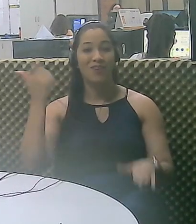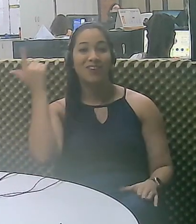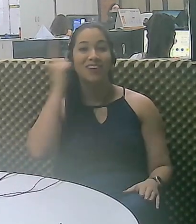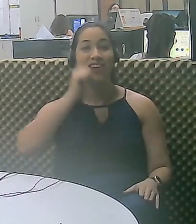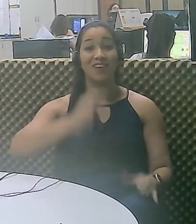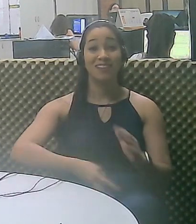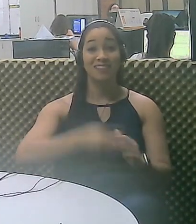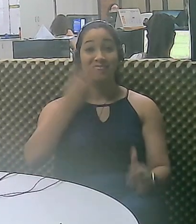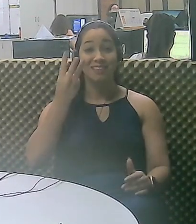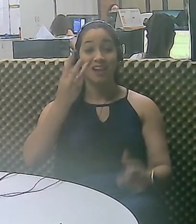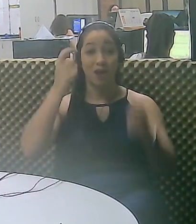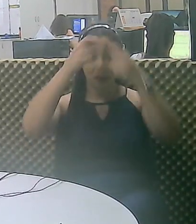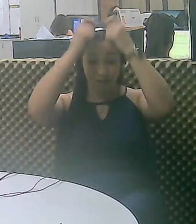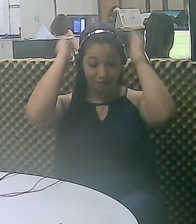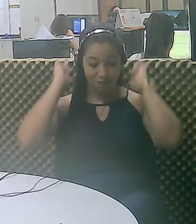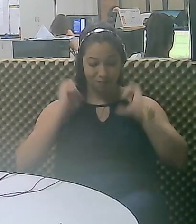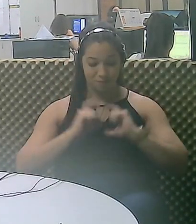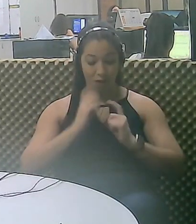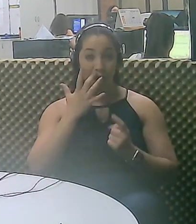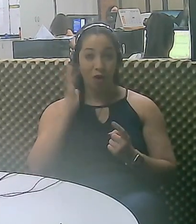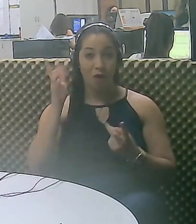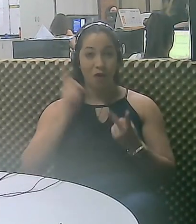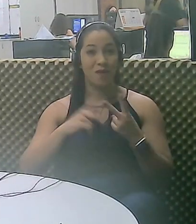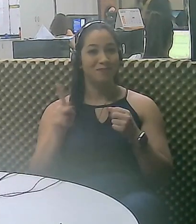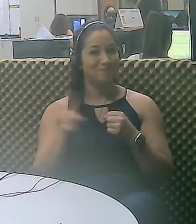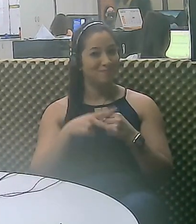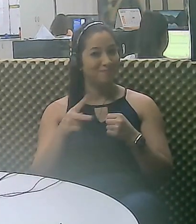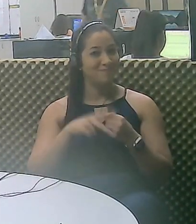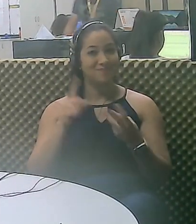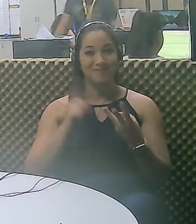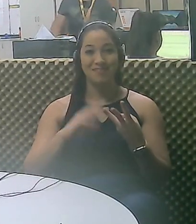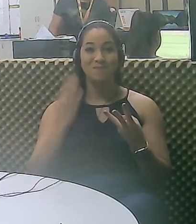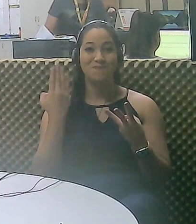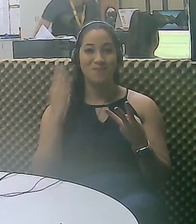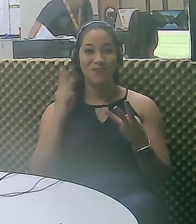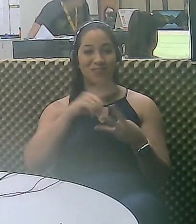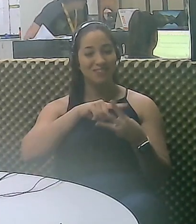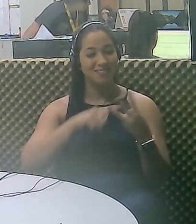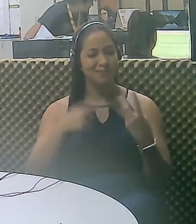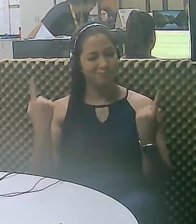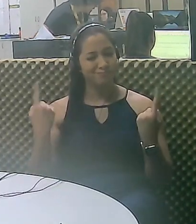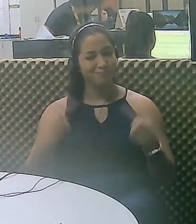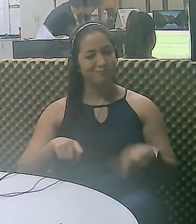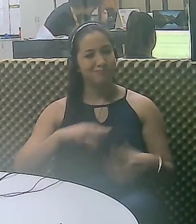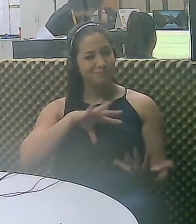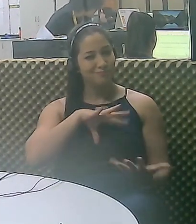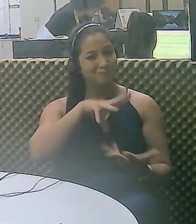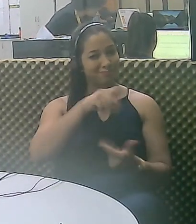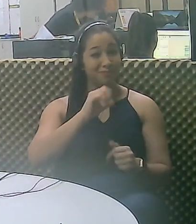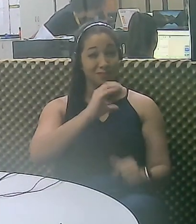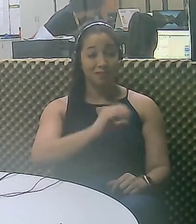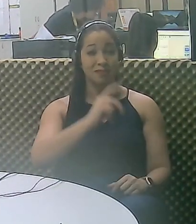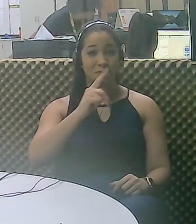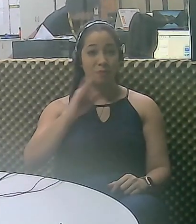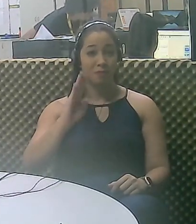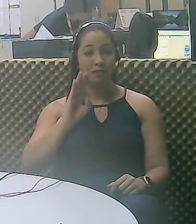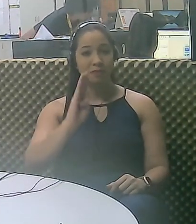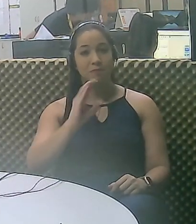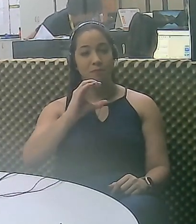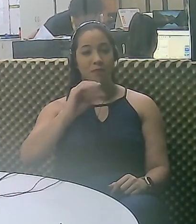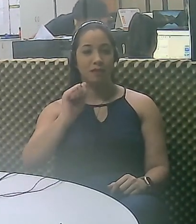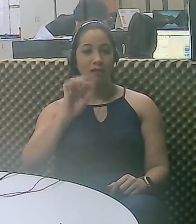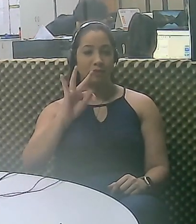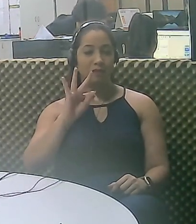conquistou 3 medalhas, uma de ouro, uma de prata e uma de bronze, no desafio internacional CPB-CBAT